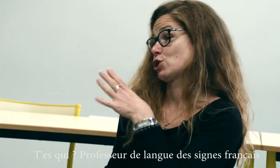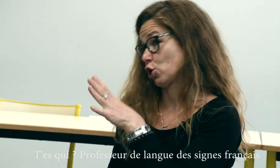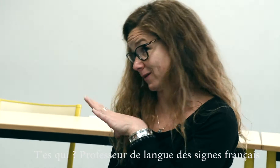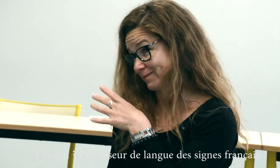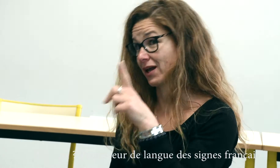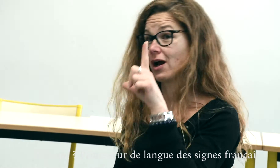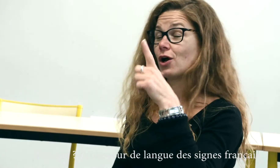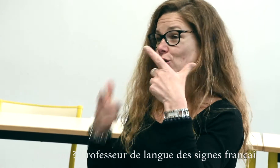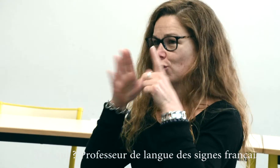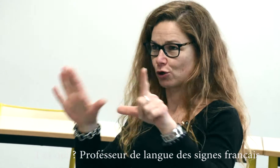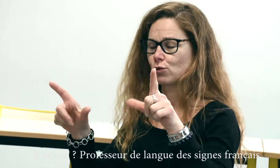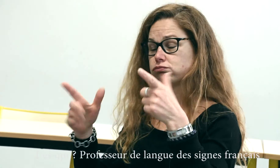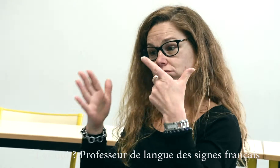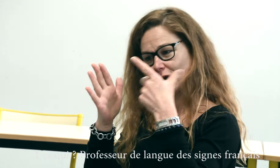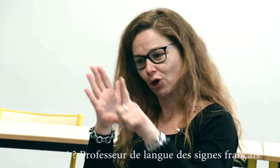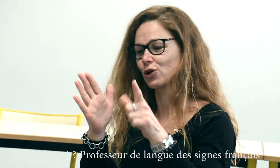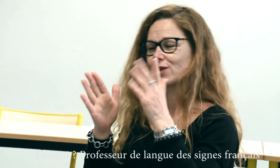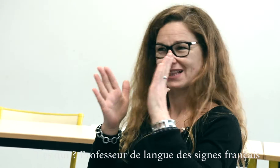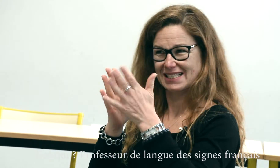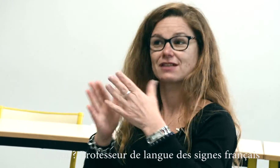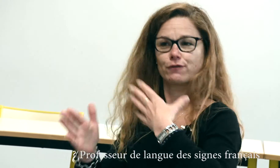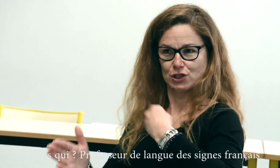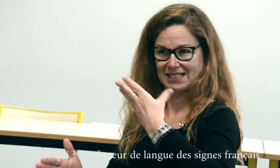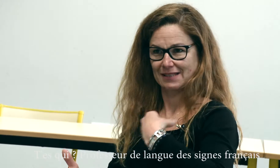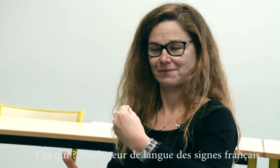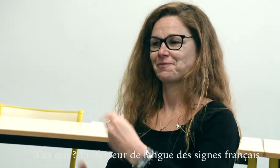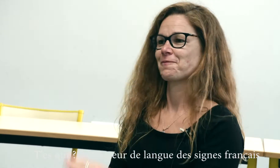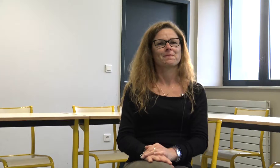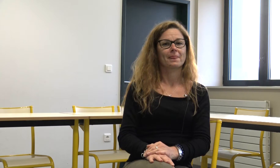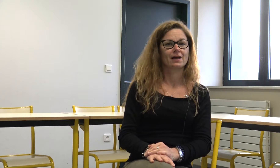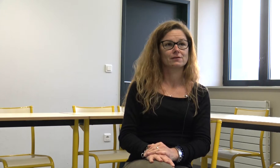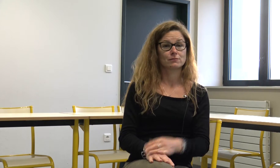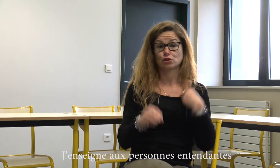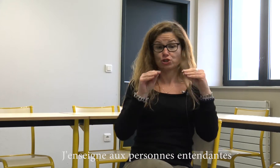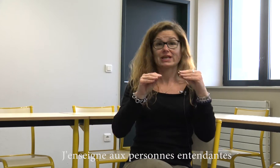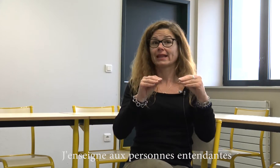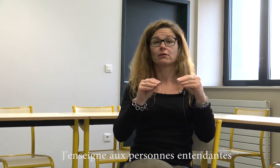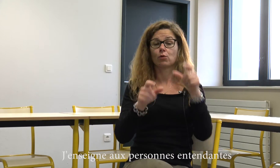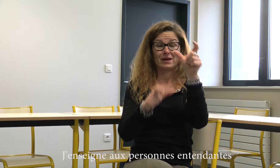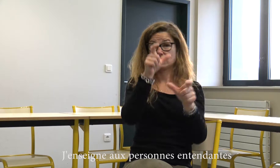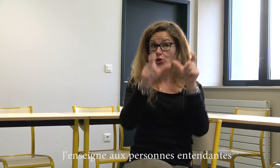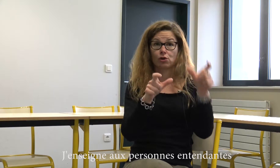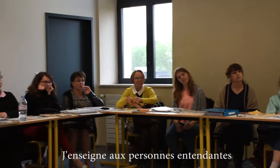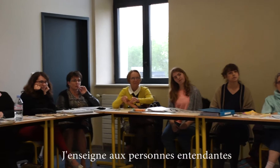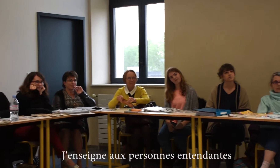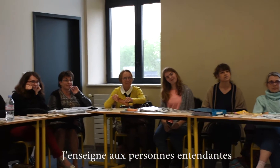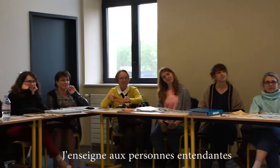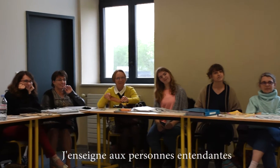Professeur. Langue bouche, langue piscine française. Alors, ça fait aux personnes entendantes.